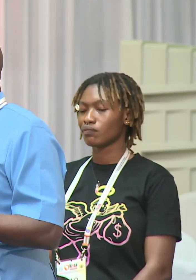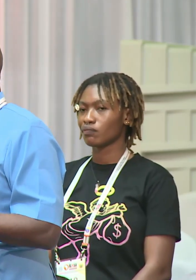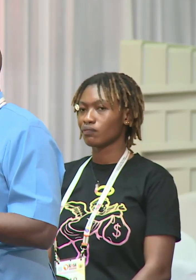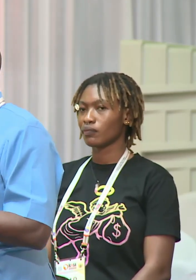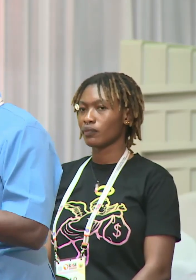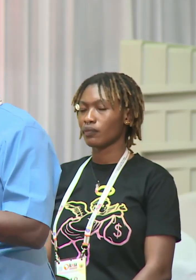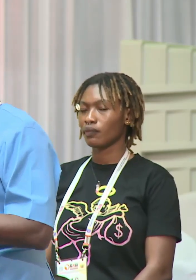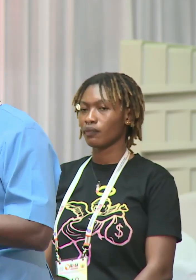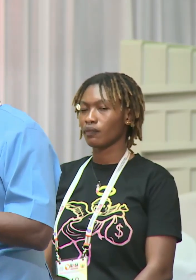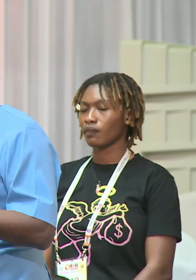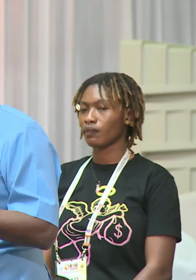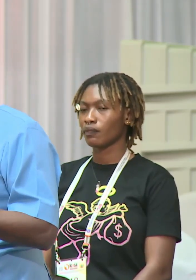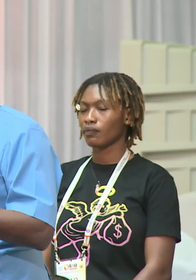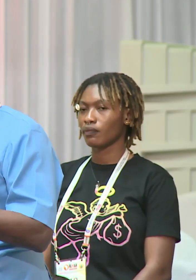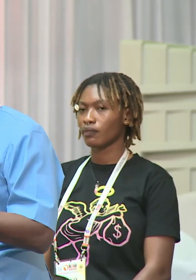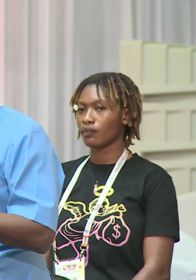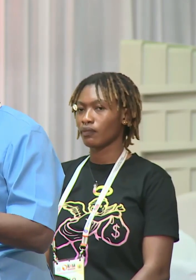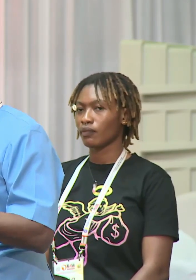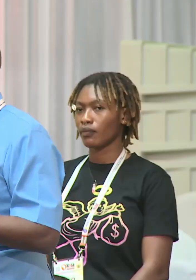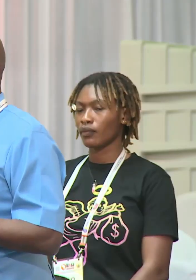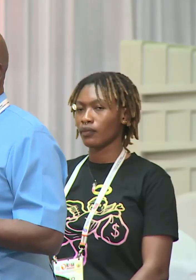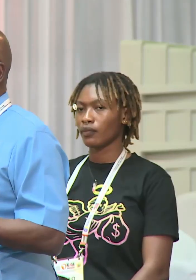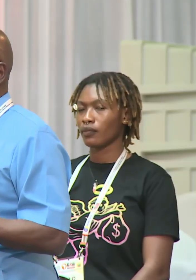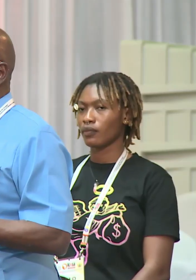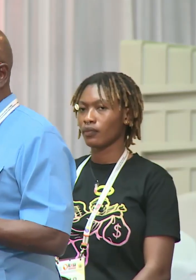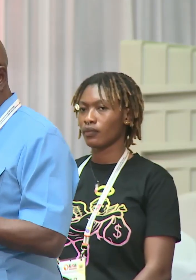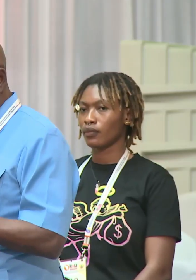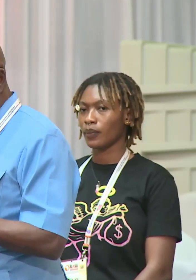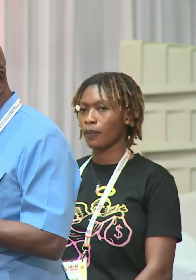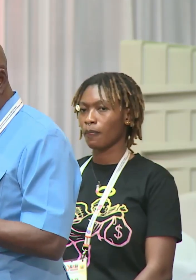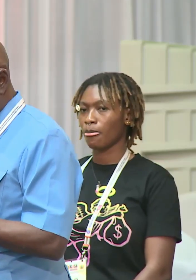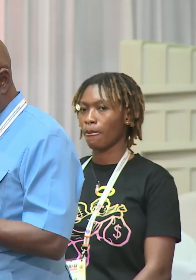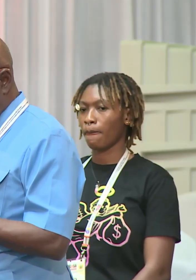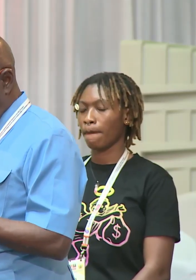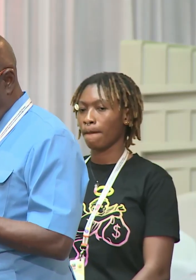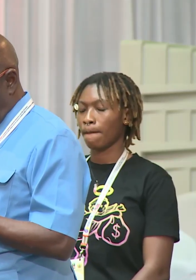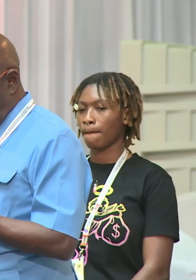avec PEPFAR, peut-être d'autres aussi,